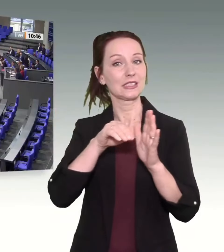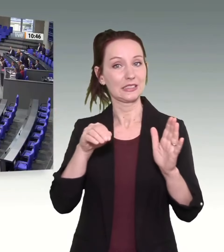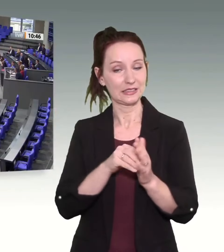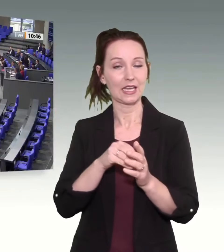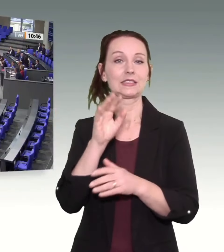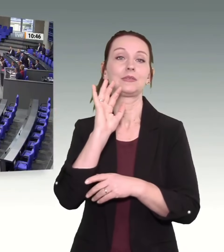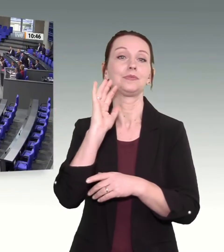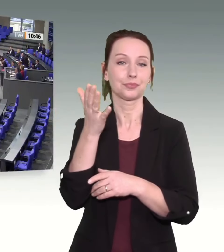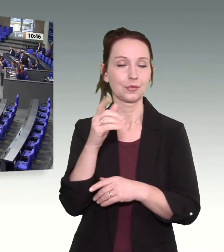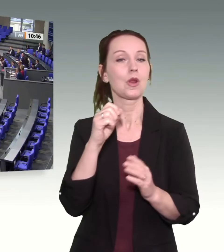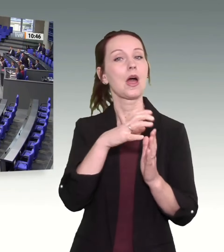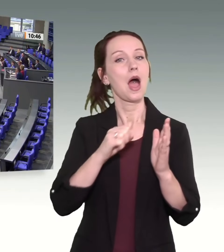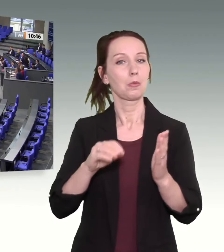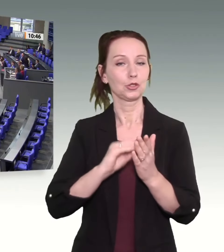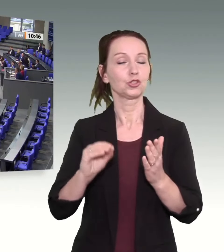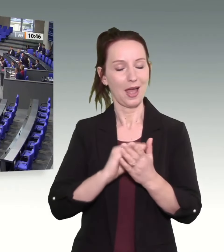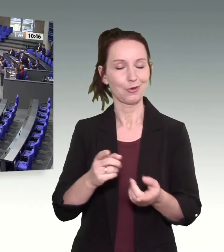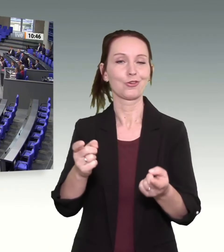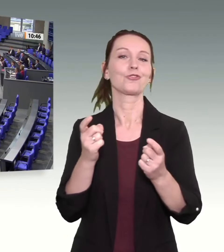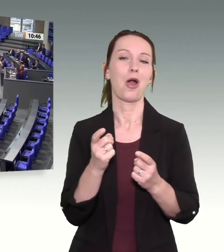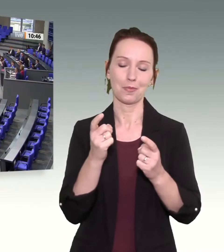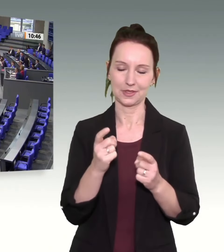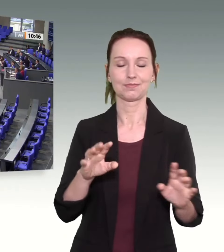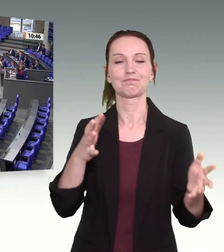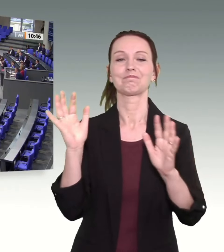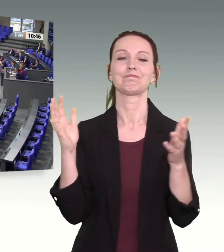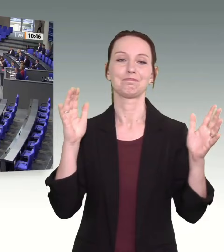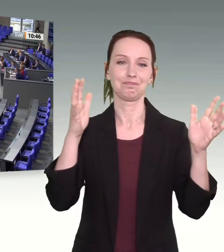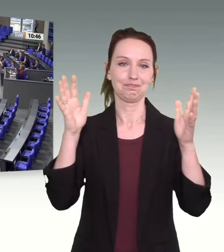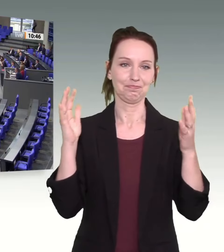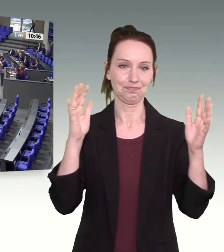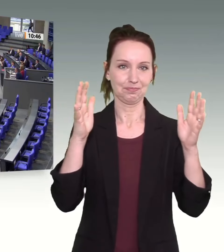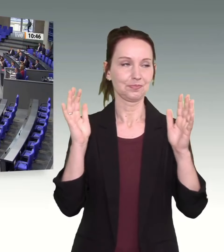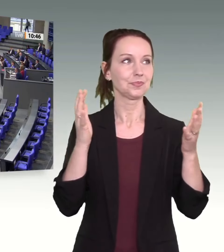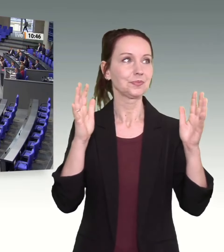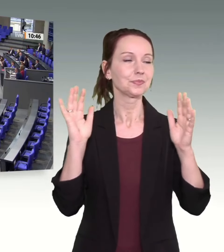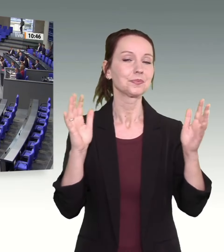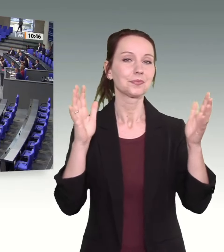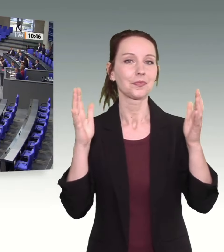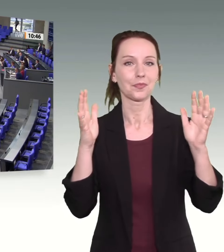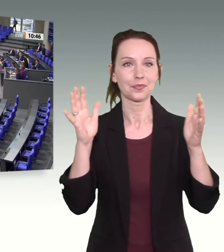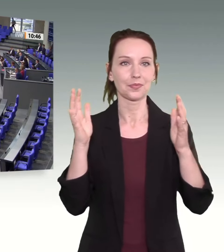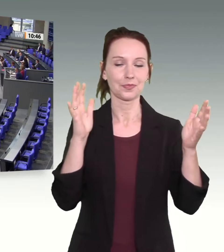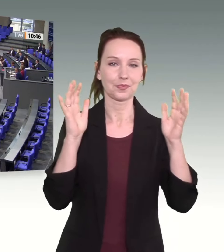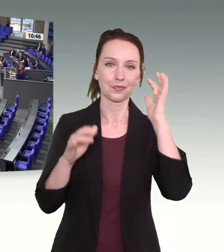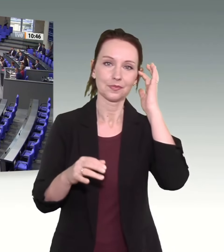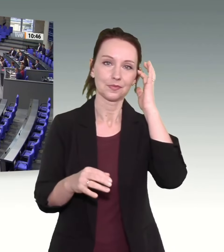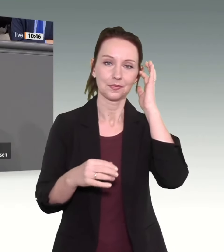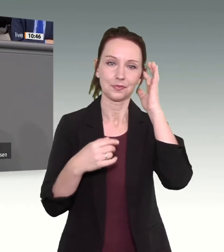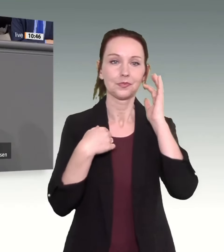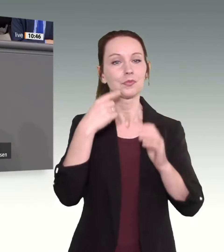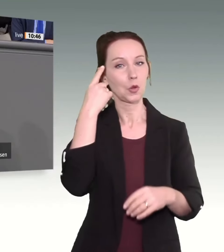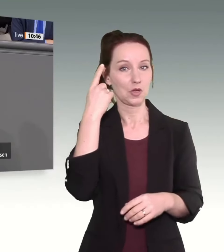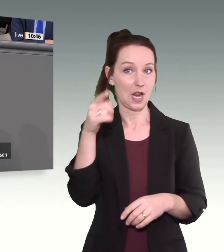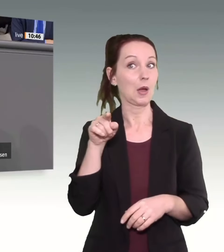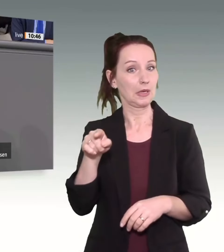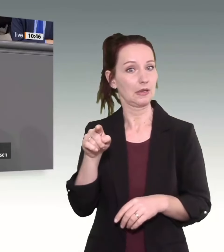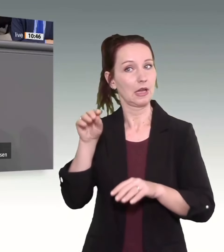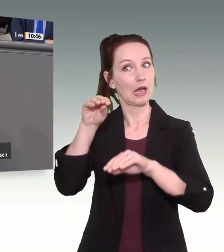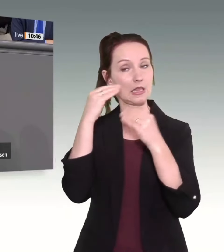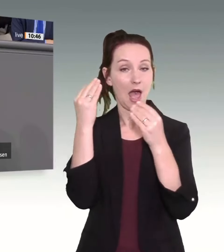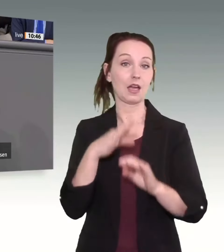das ist eine